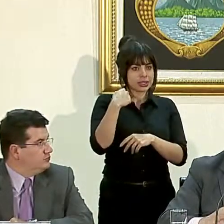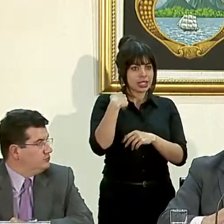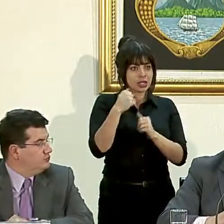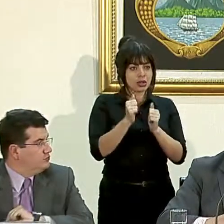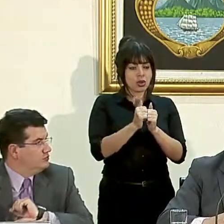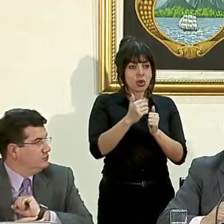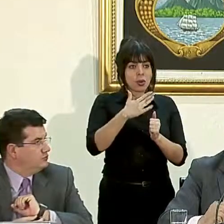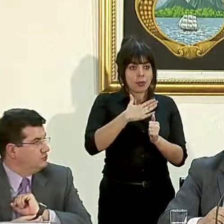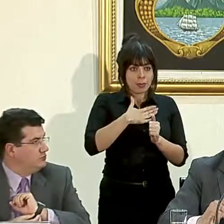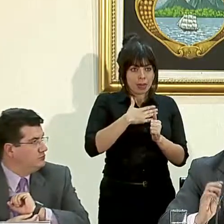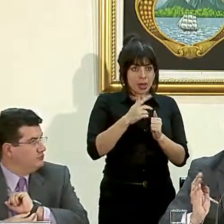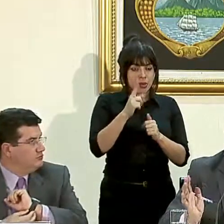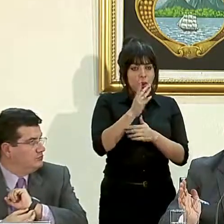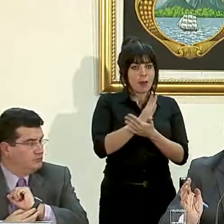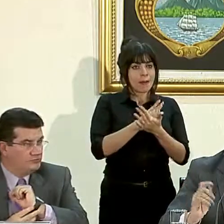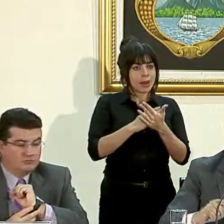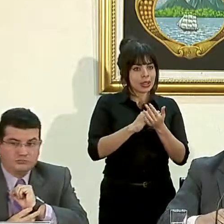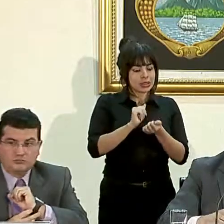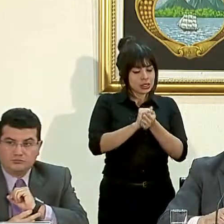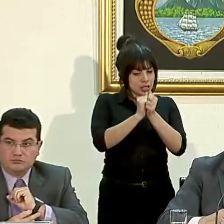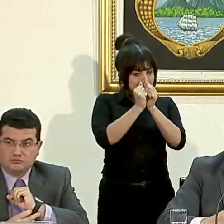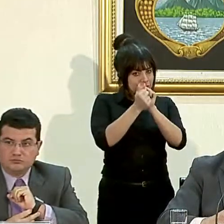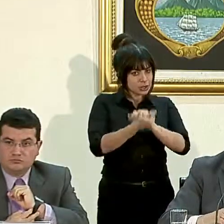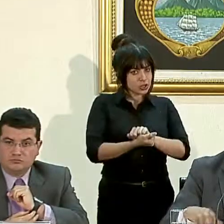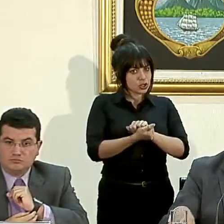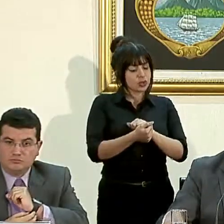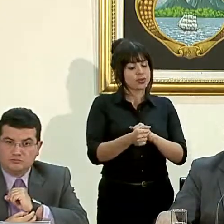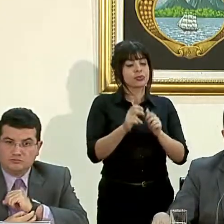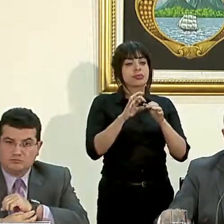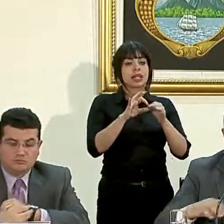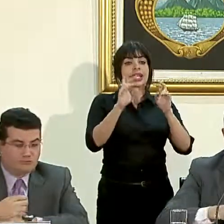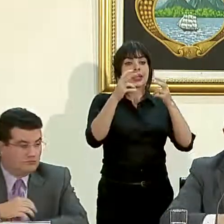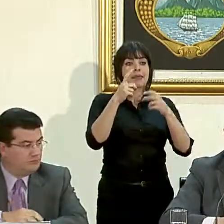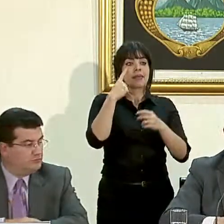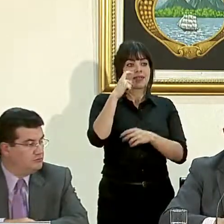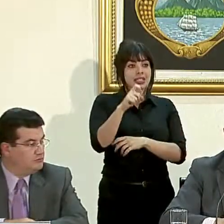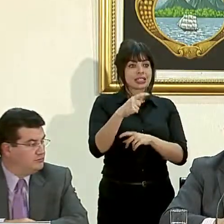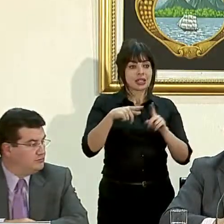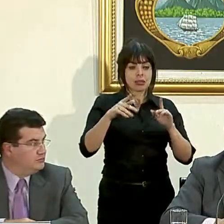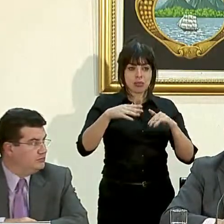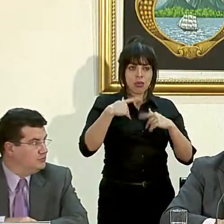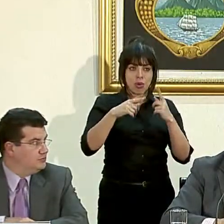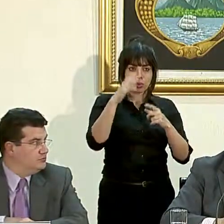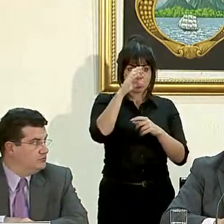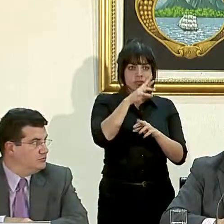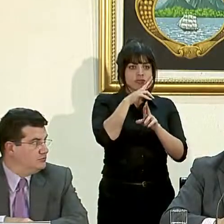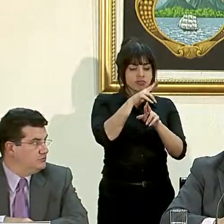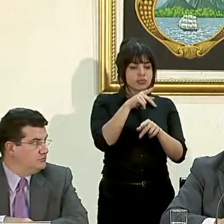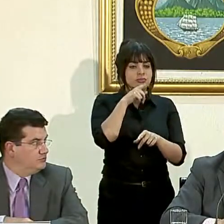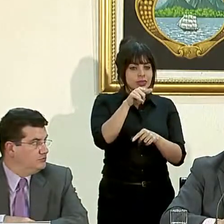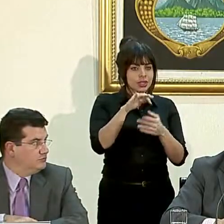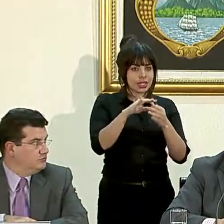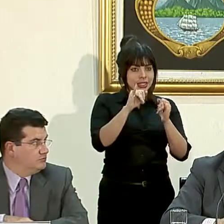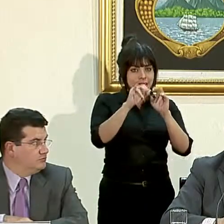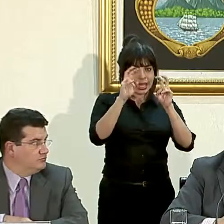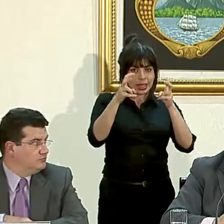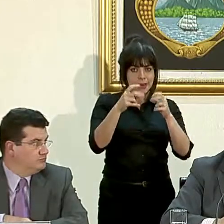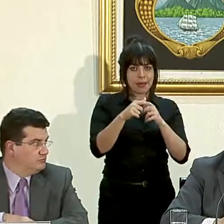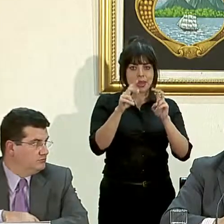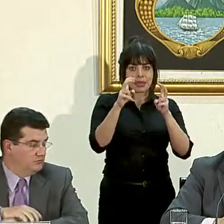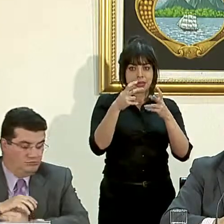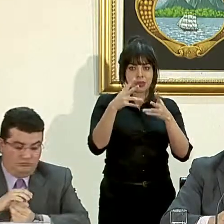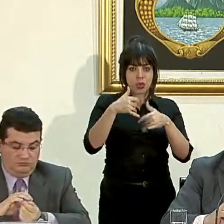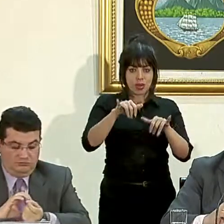como digo, estará en una fase de transición. Sobre el tema de la Fiscalía, lo que no ha habido es una resolución, efectivamente, del tema. El tema